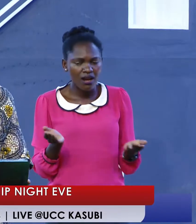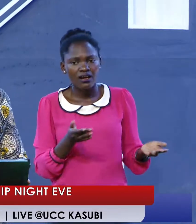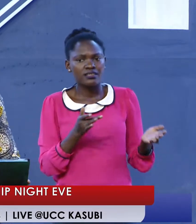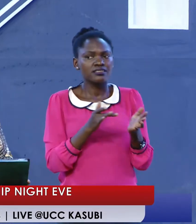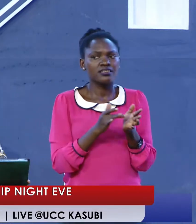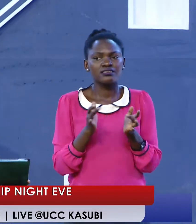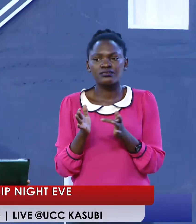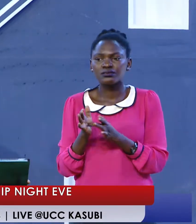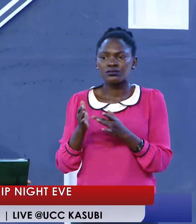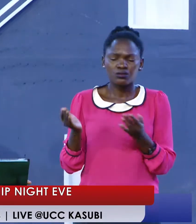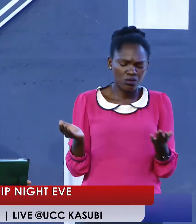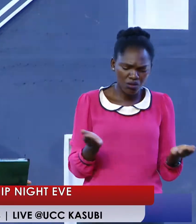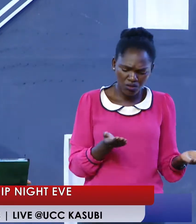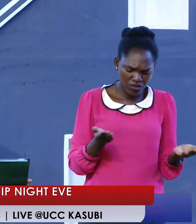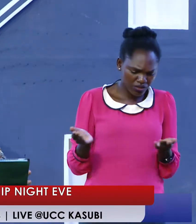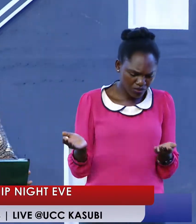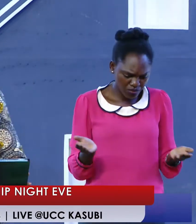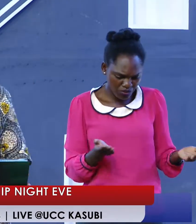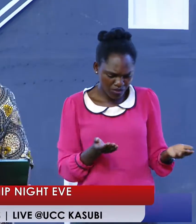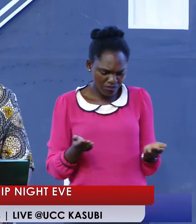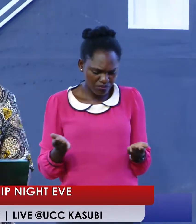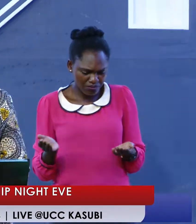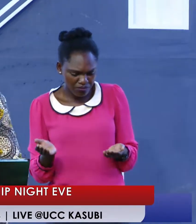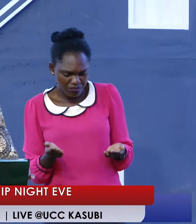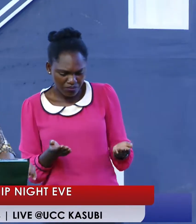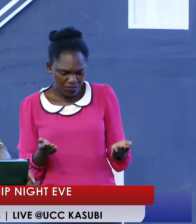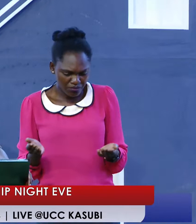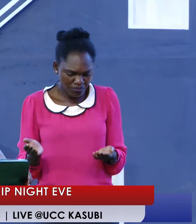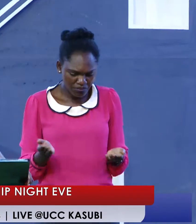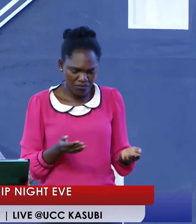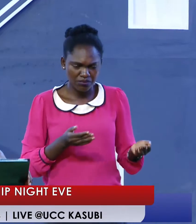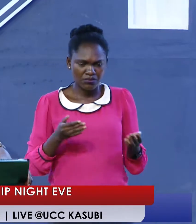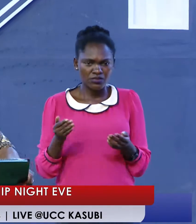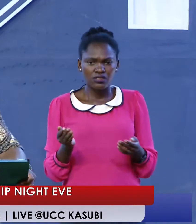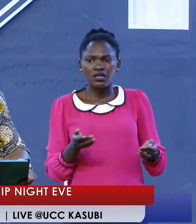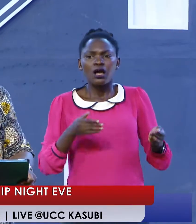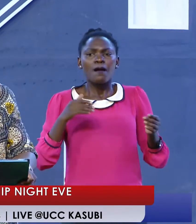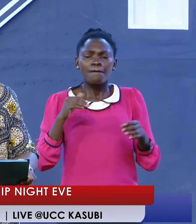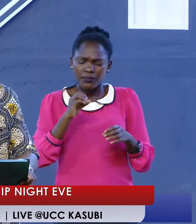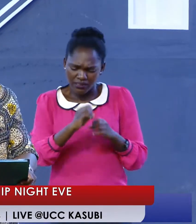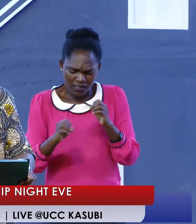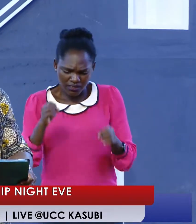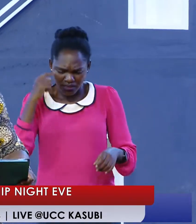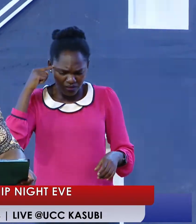Oliwa Nyambankulabe Oliwa Yongezo kubera oku